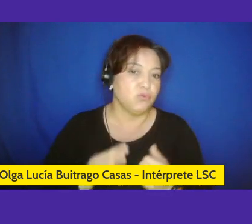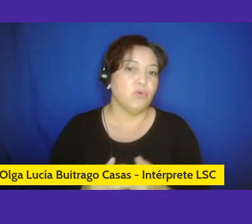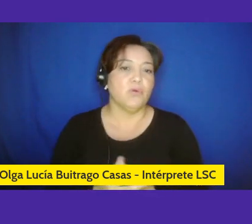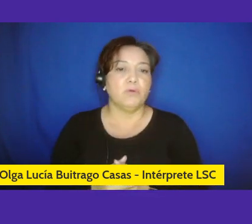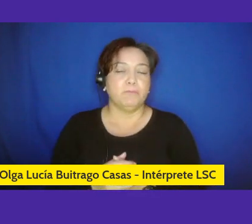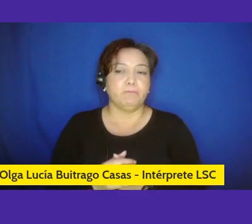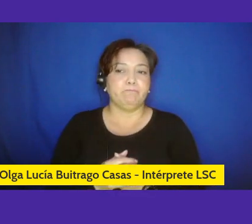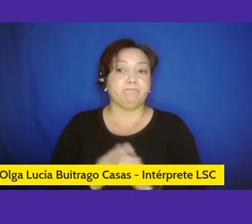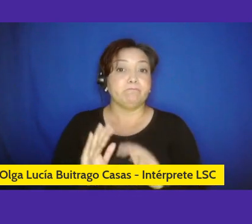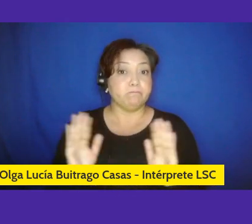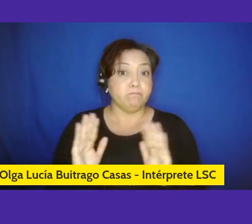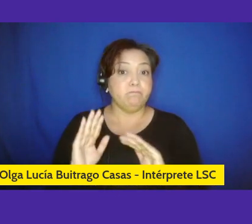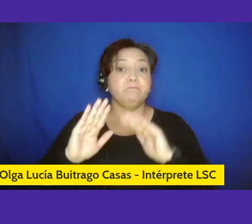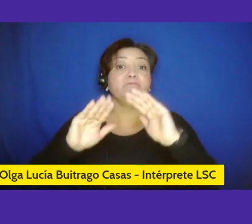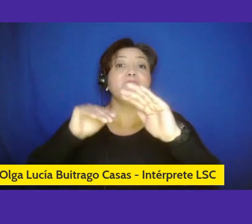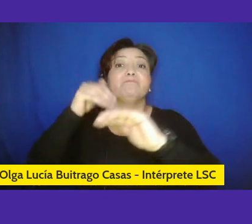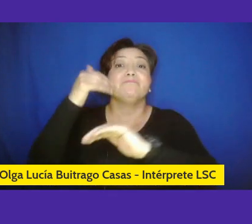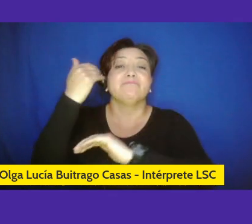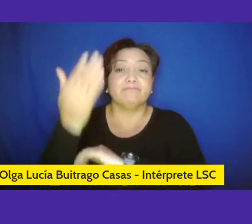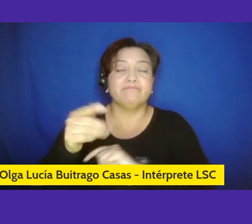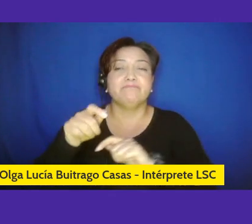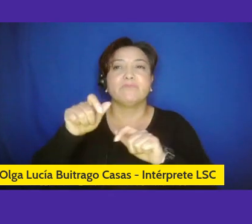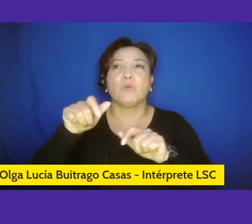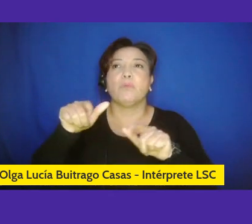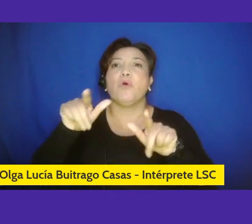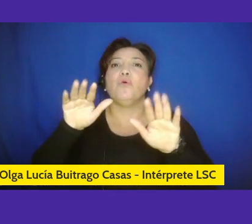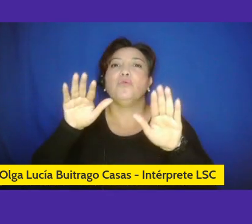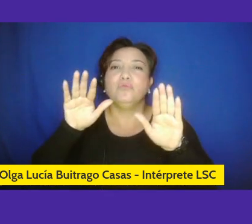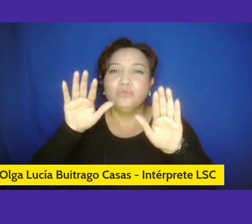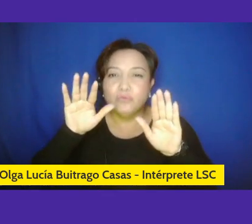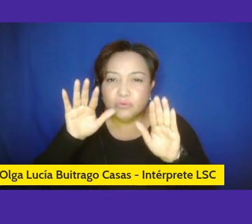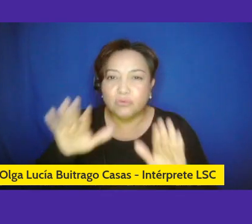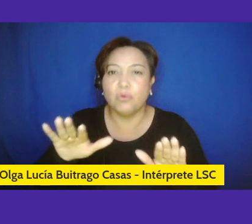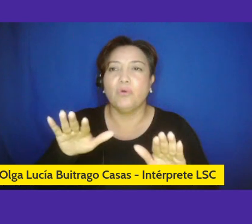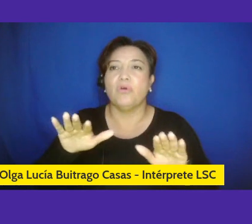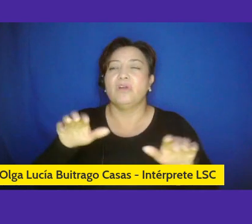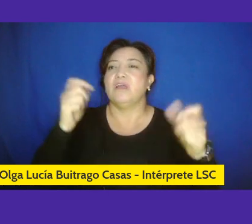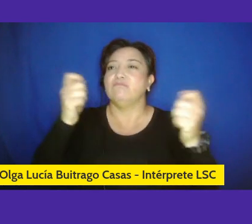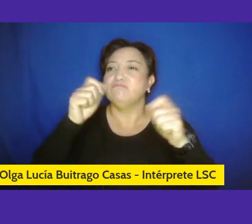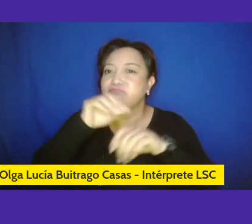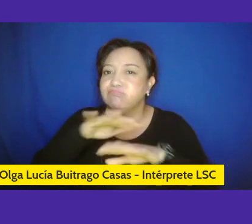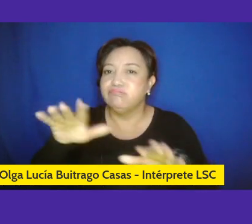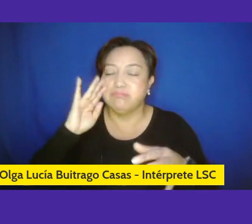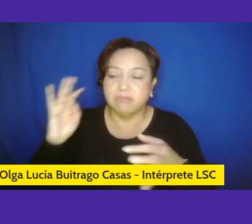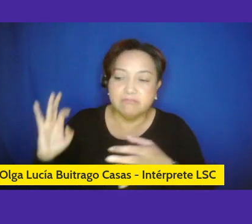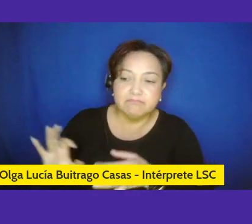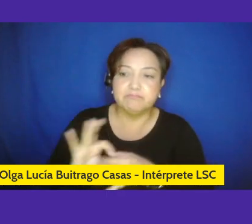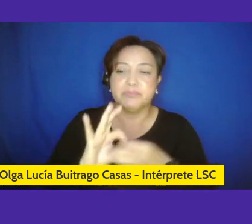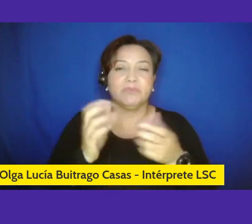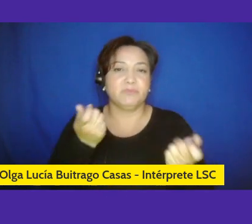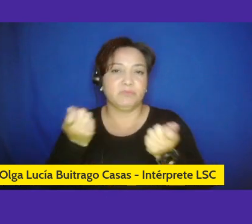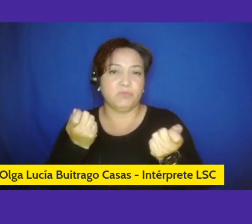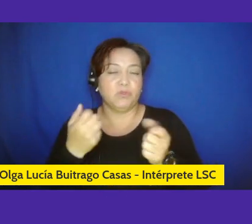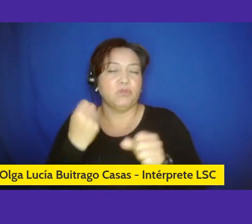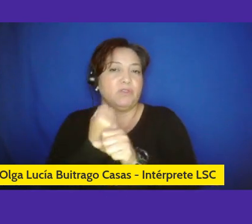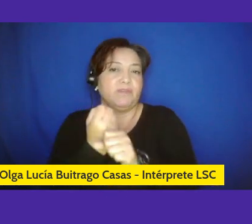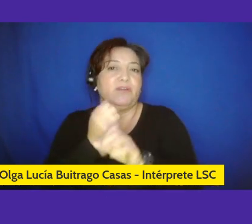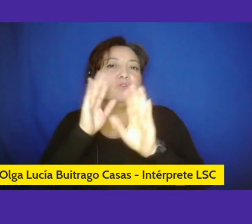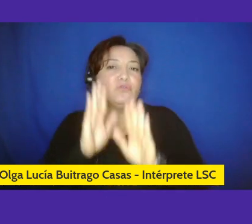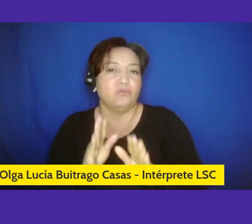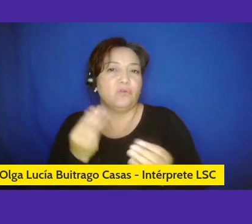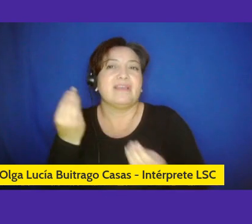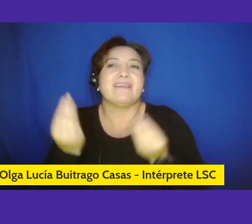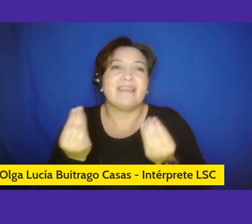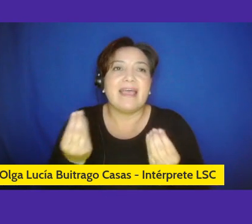Y después el distribuidor, cómo atrae al productor y por el trabajo que hace, dónde se mueve, a qué mercados